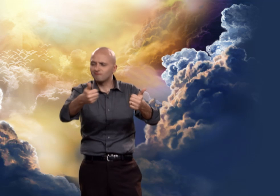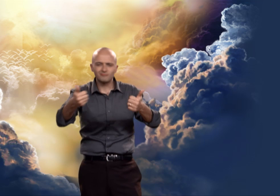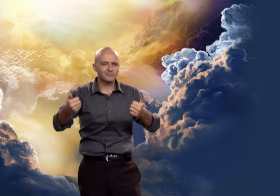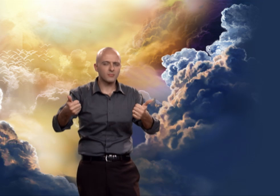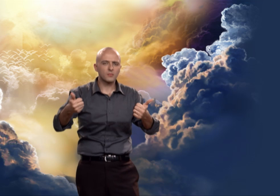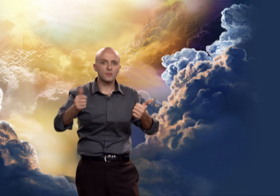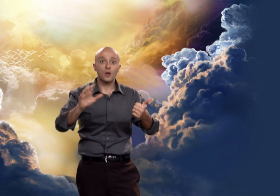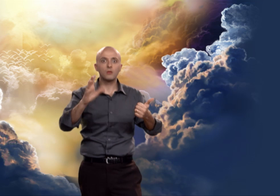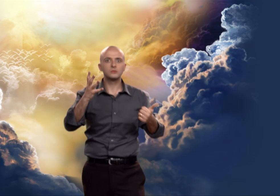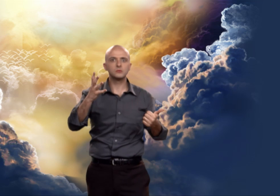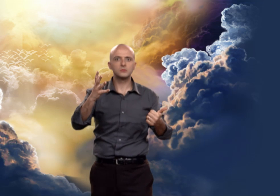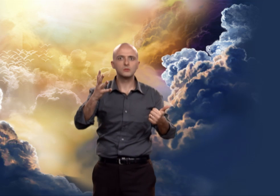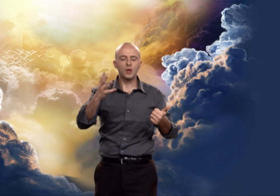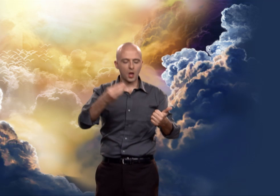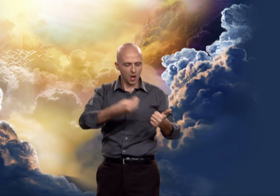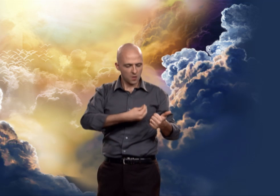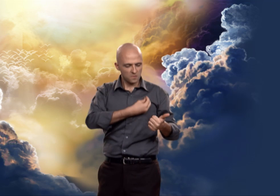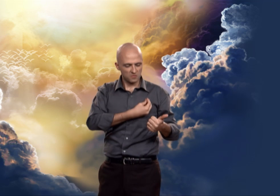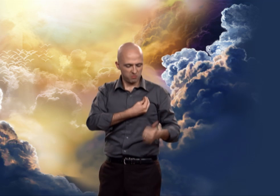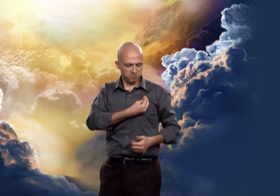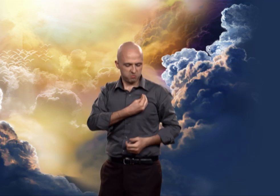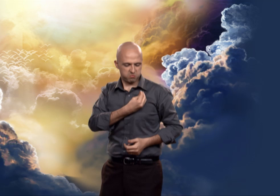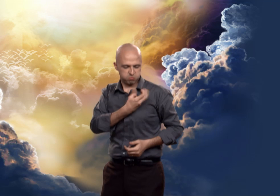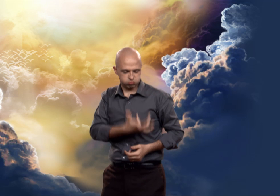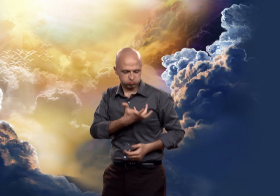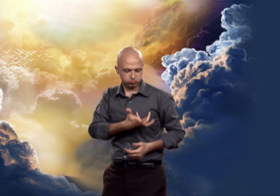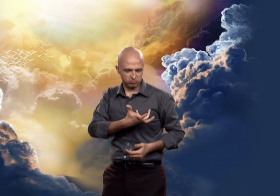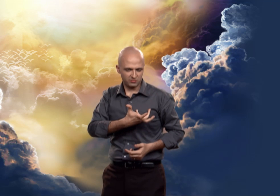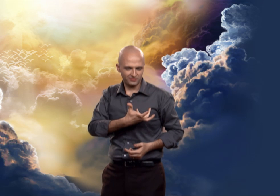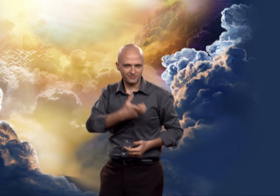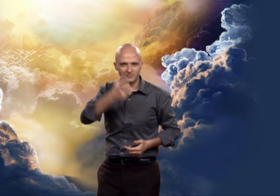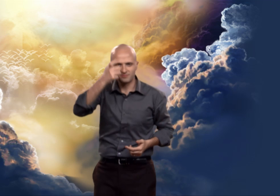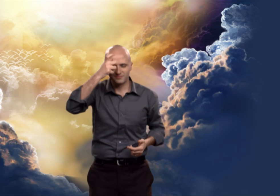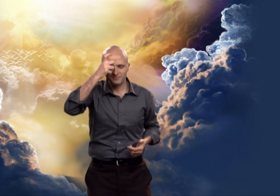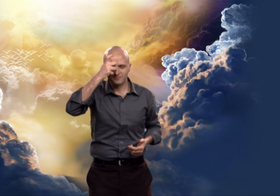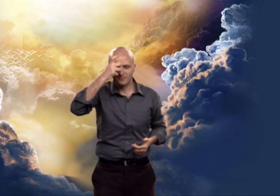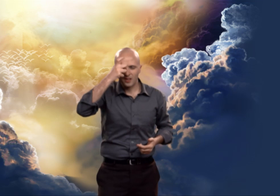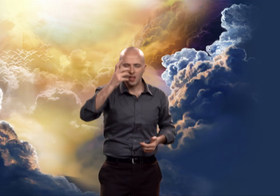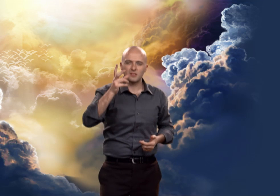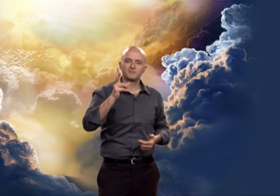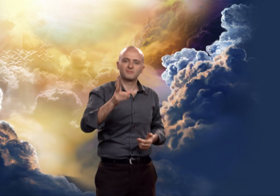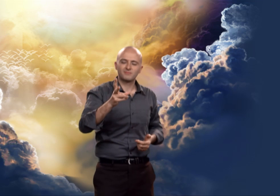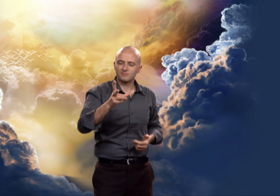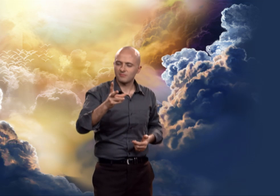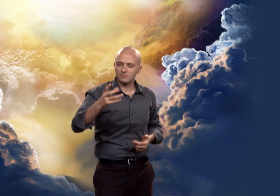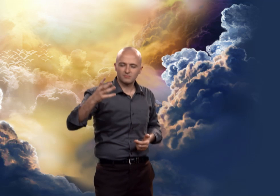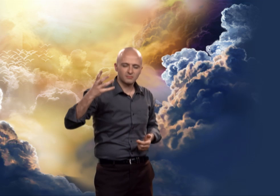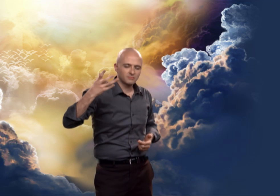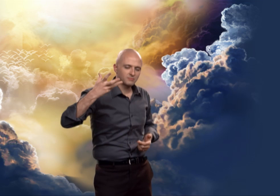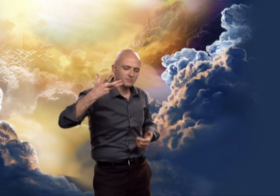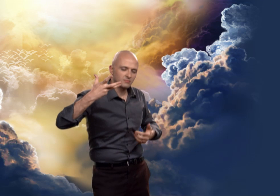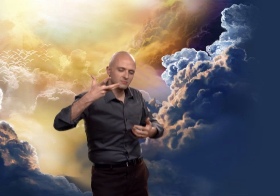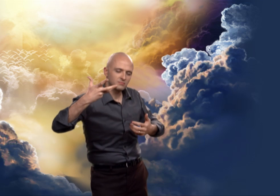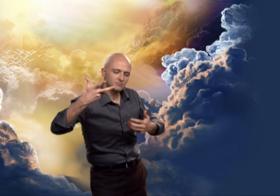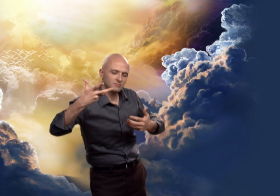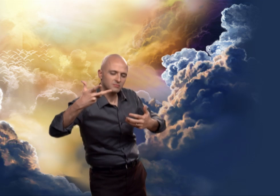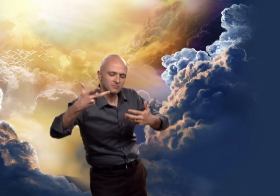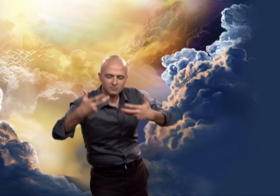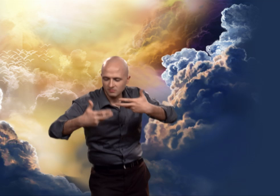apenas uma verdade. A maioria continua a abandonar, um após outro, os princípios da verdade, até que perdem